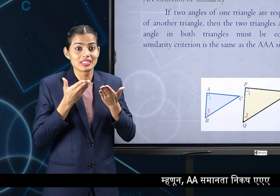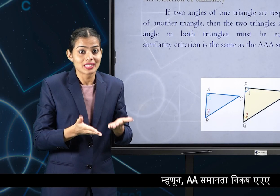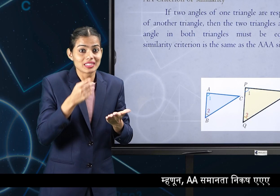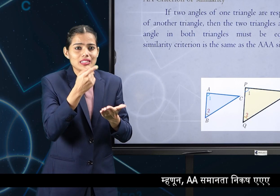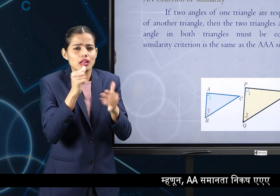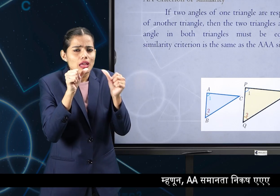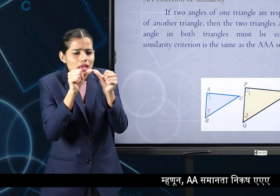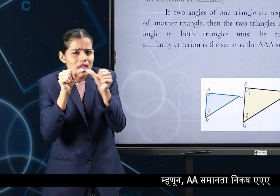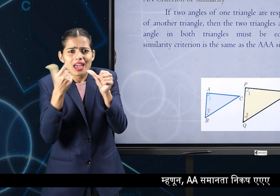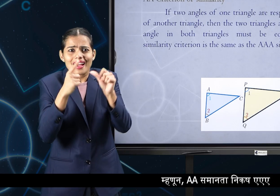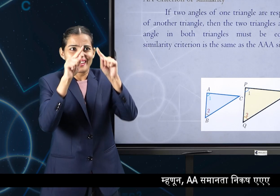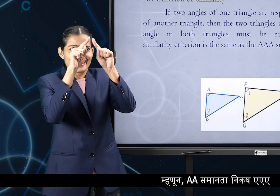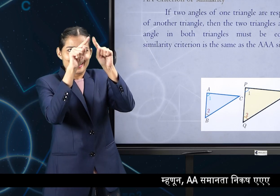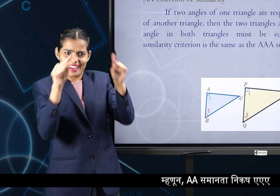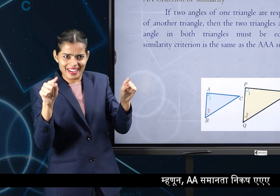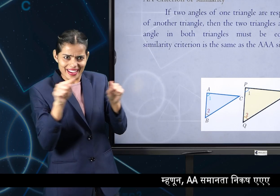म्हणून AA समानता निकष AA